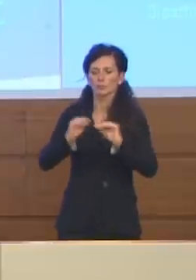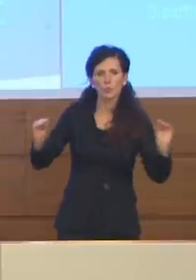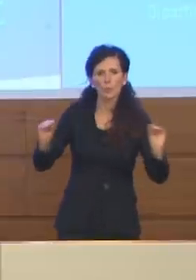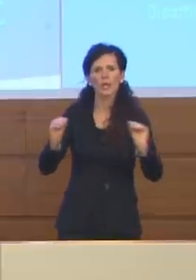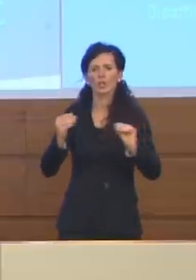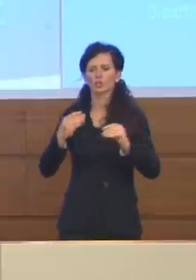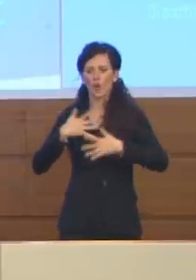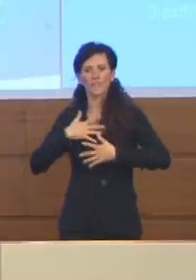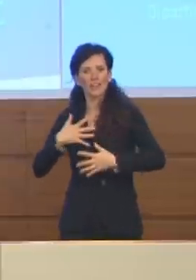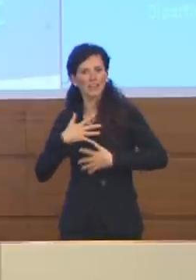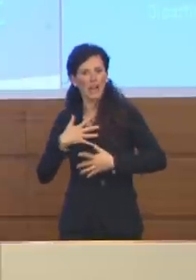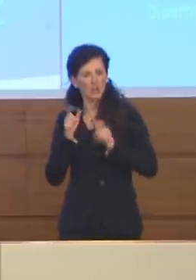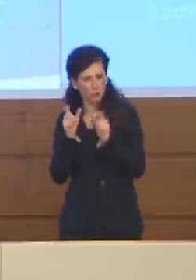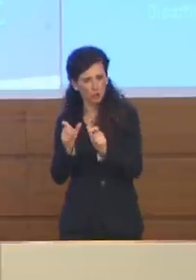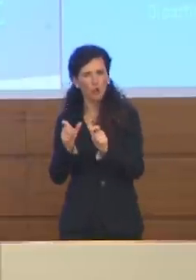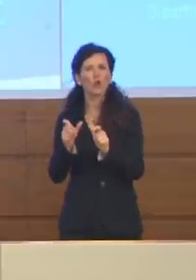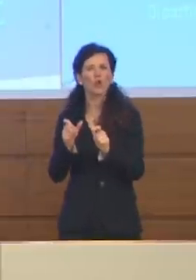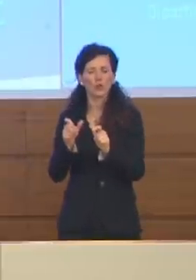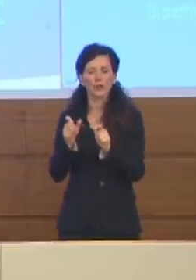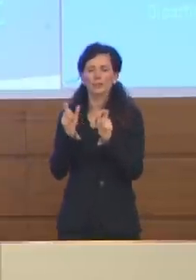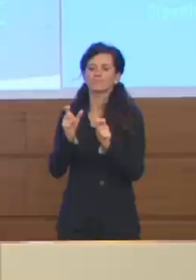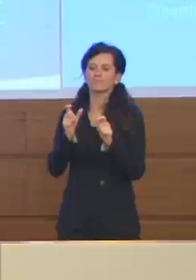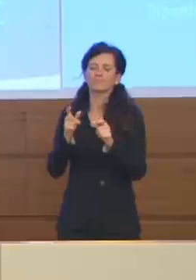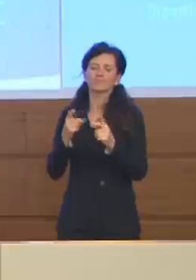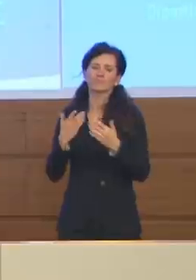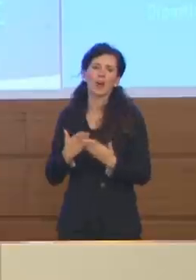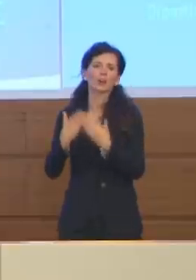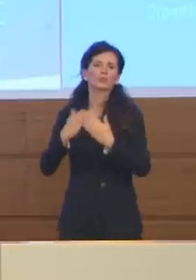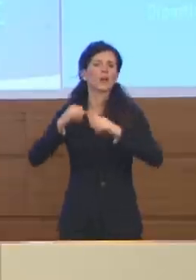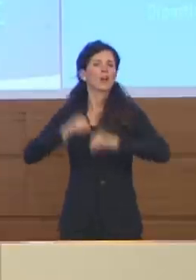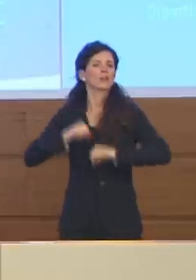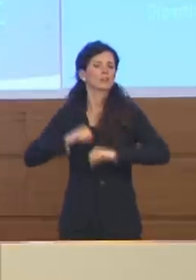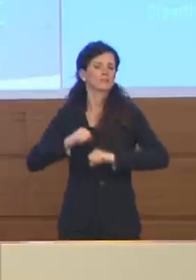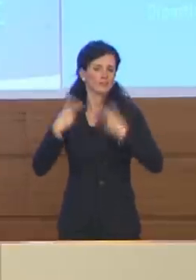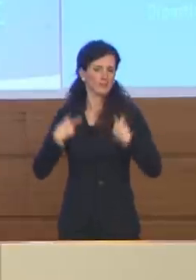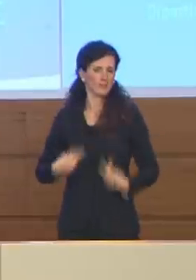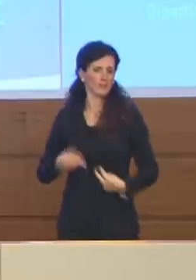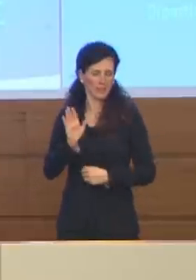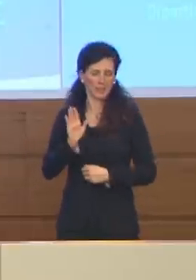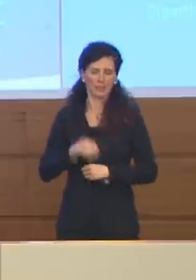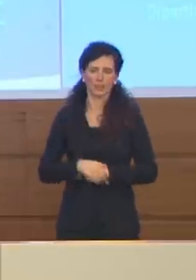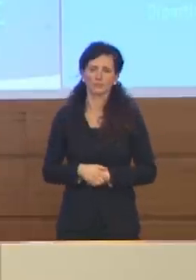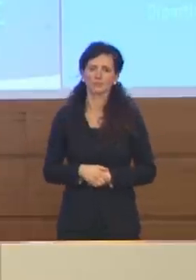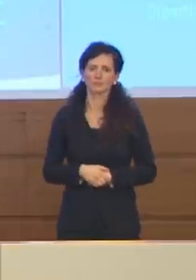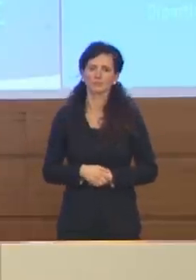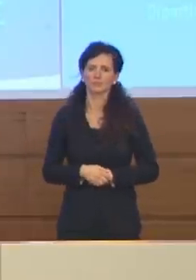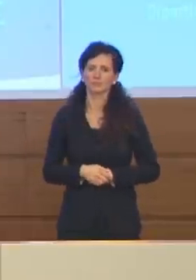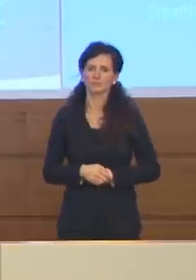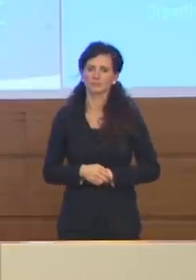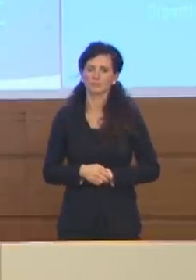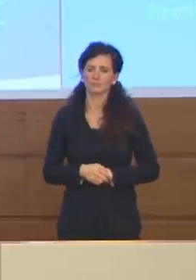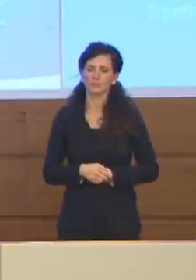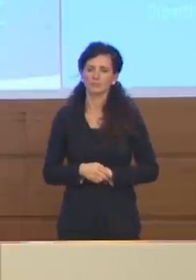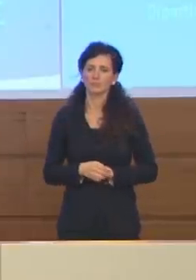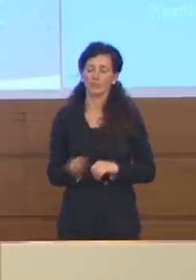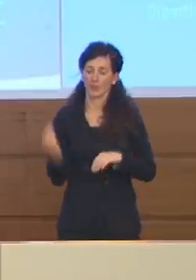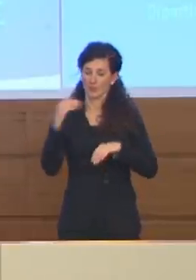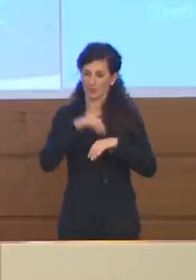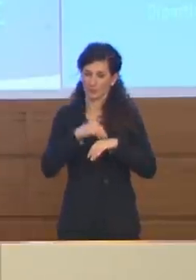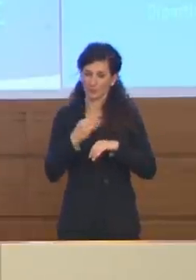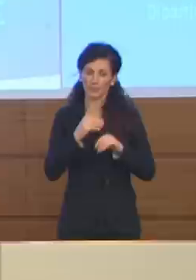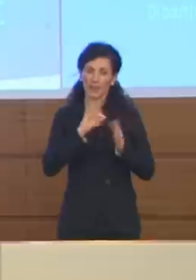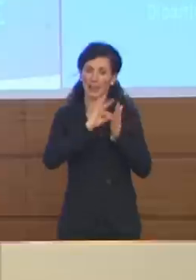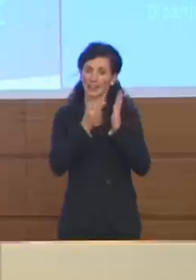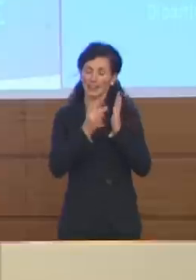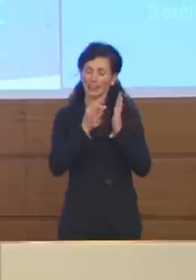per quel che riguarda le funzioni vitali e ancora più specificatamente su questo dato